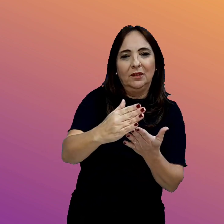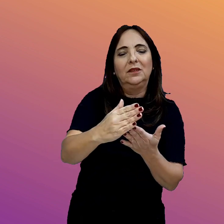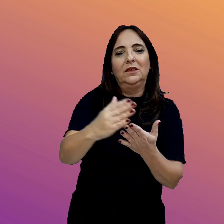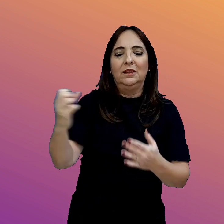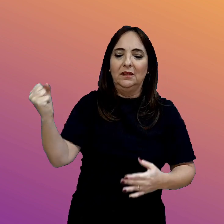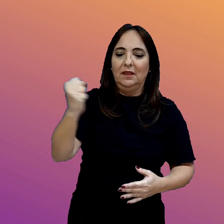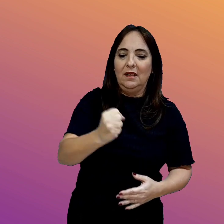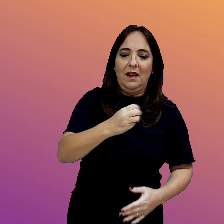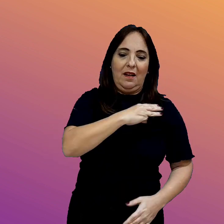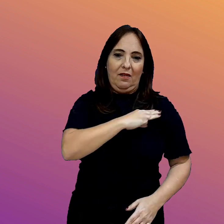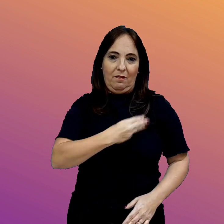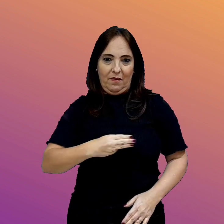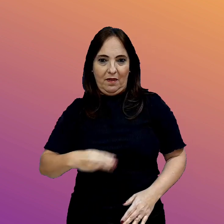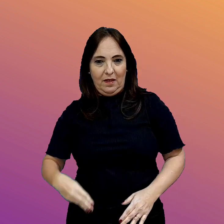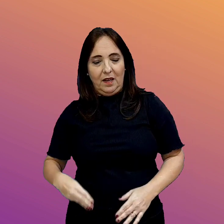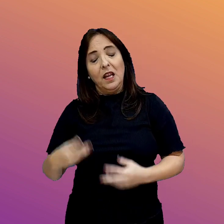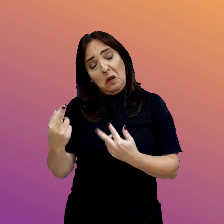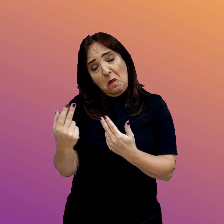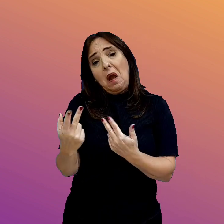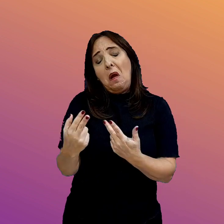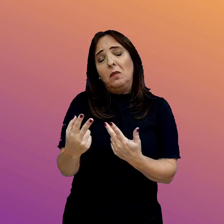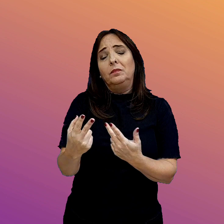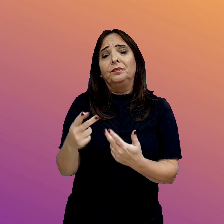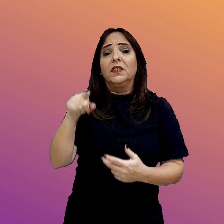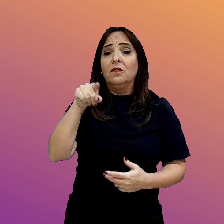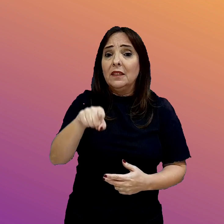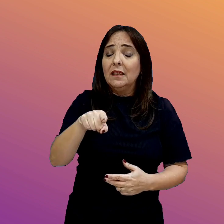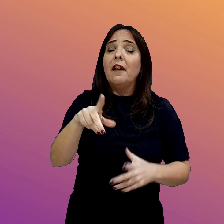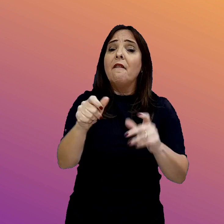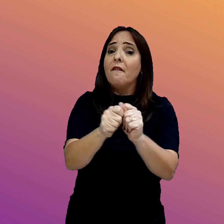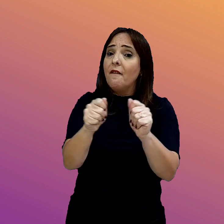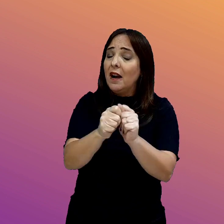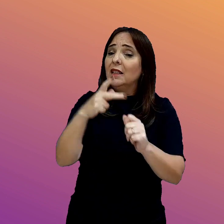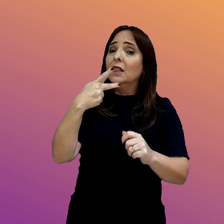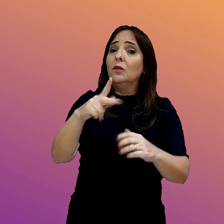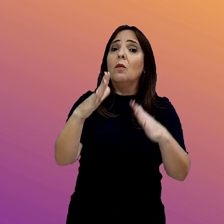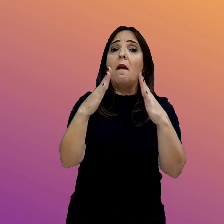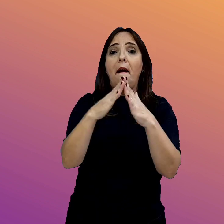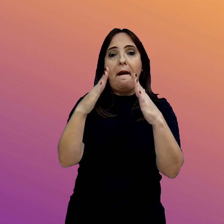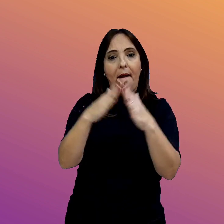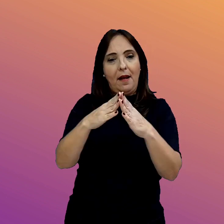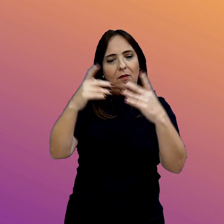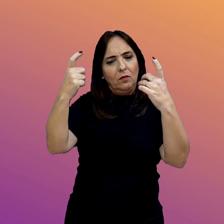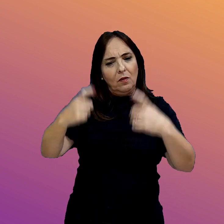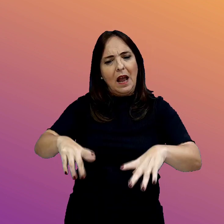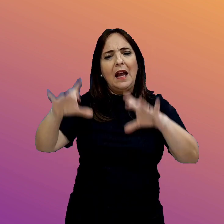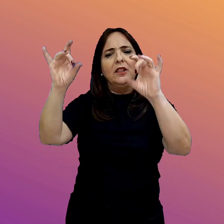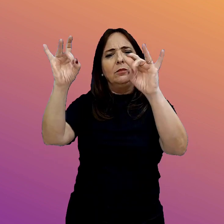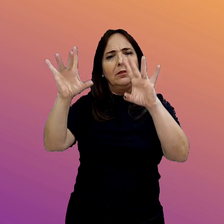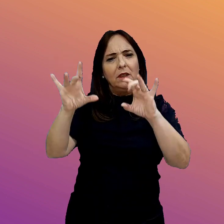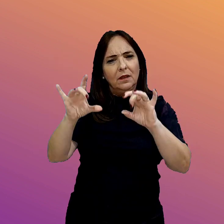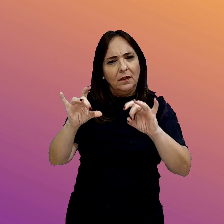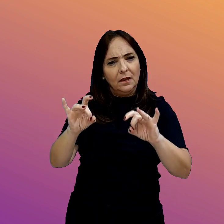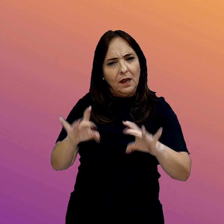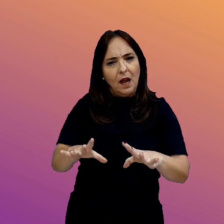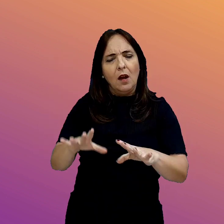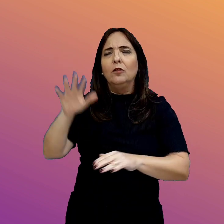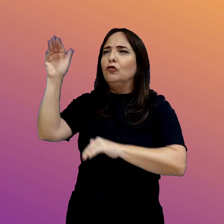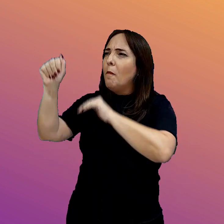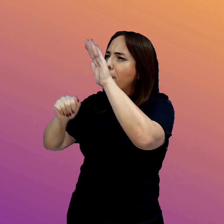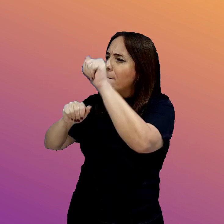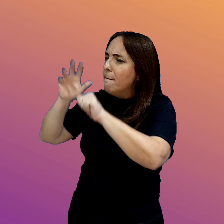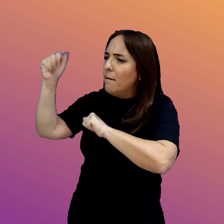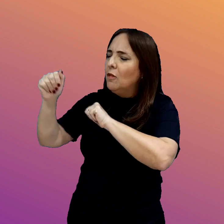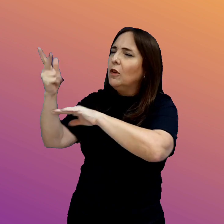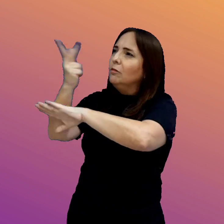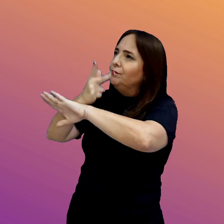no coração dos nossos filhos. Então, que você faça da sua casa o centro de devoção, um lugar de busca na